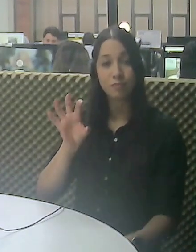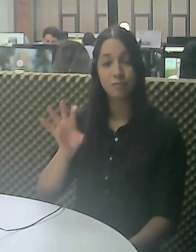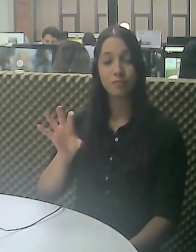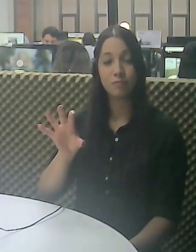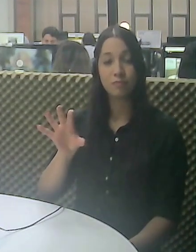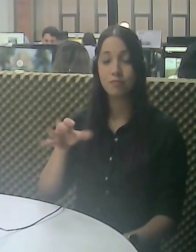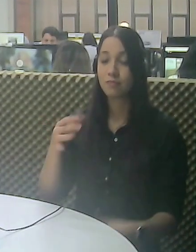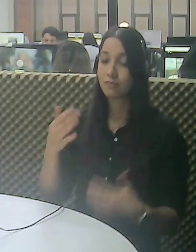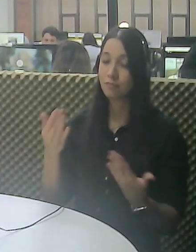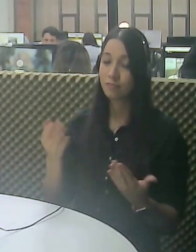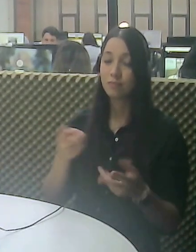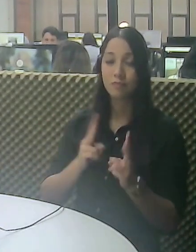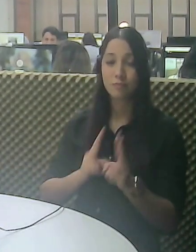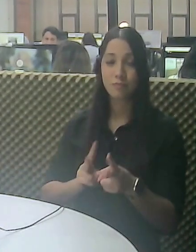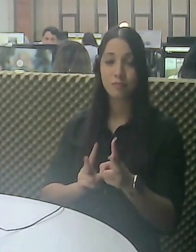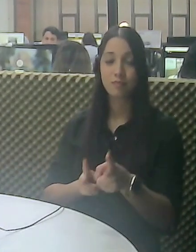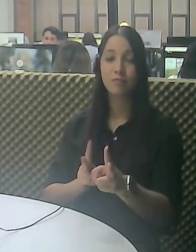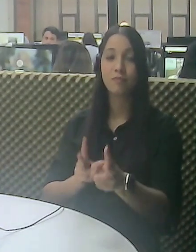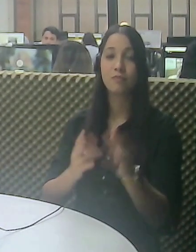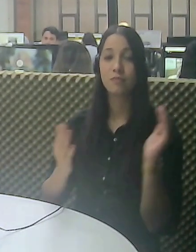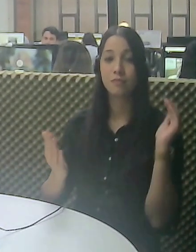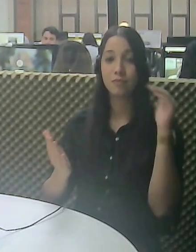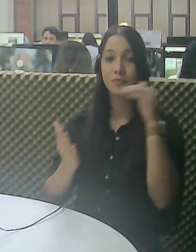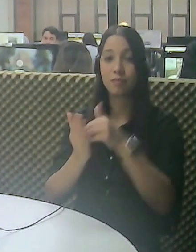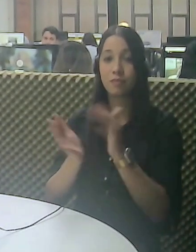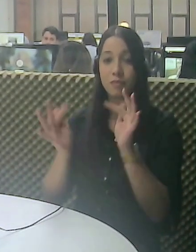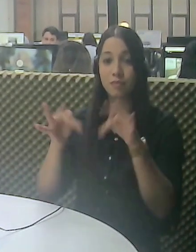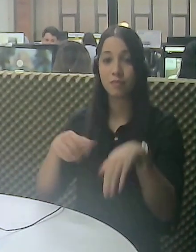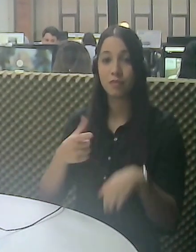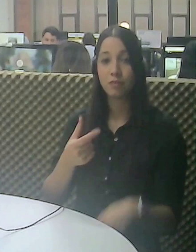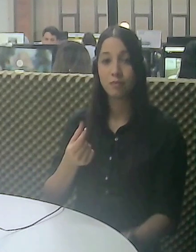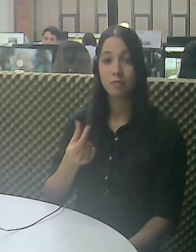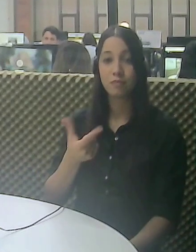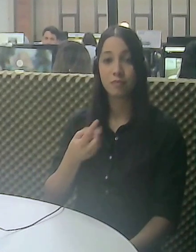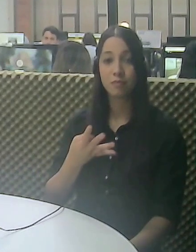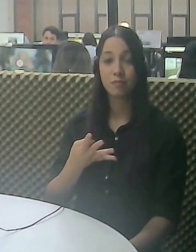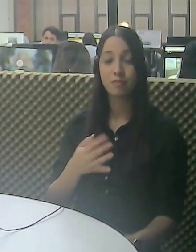E assim nós vamos continuar até o final de 2024.